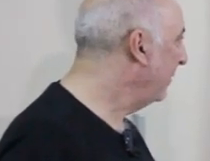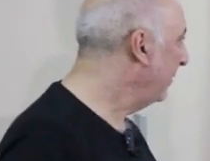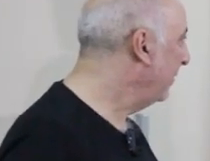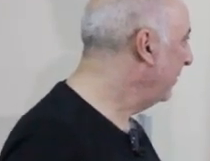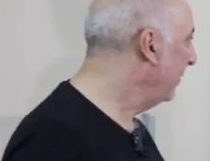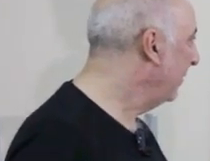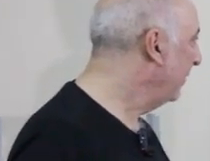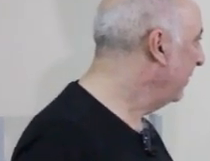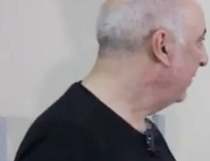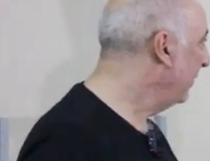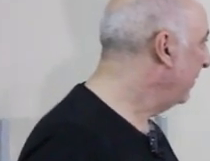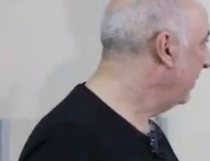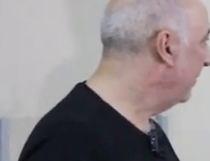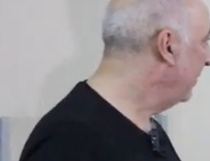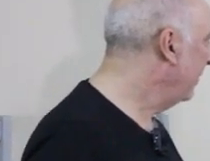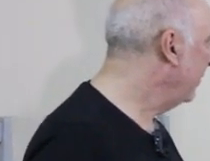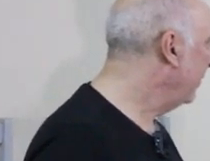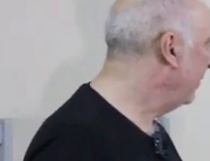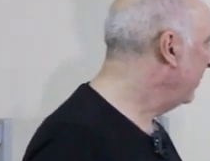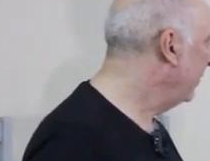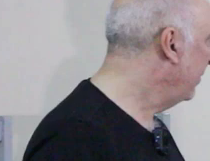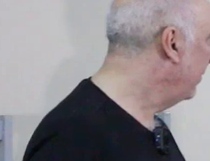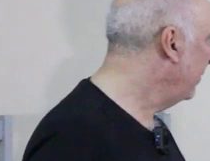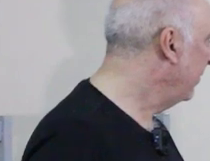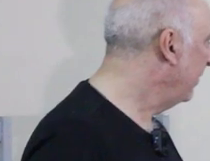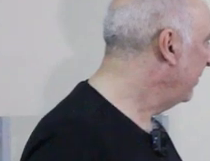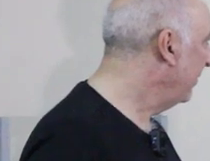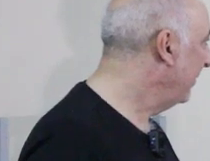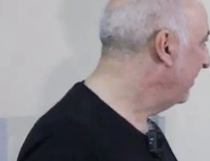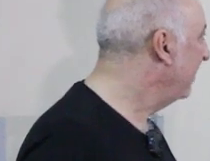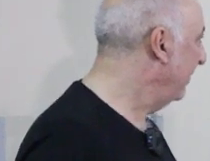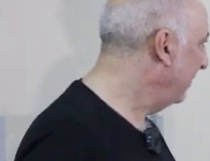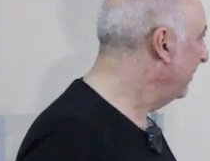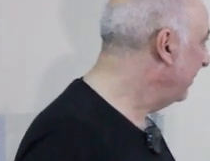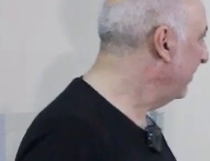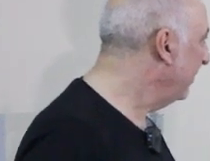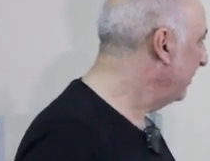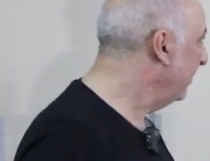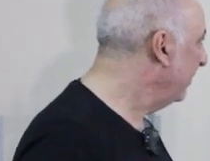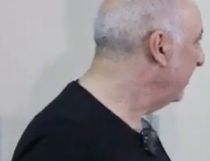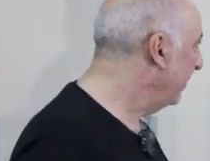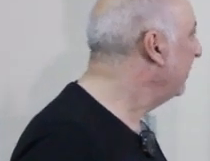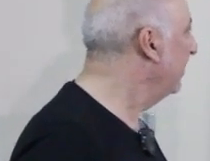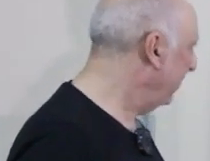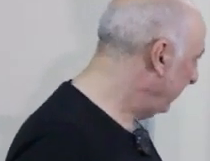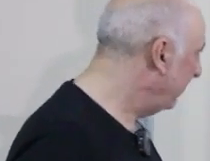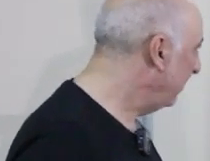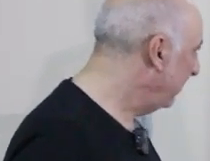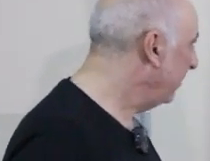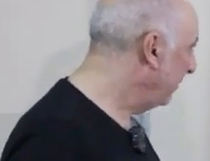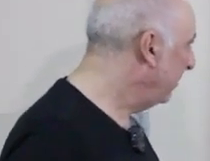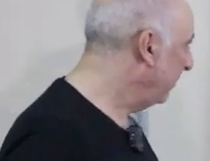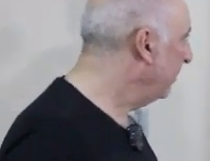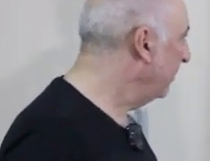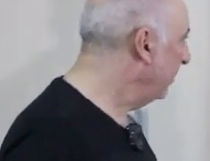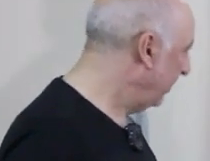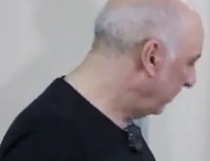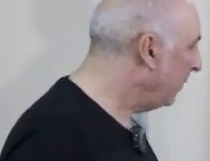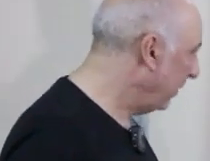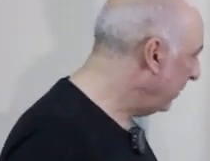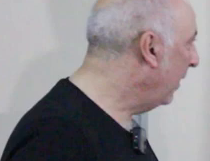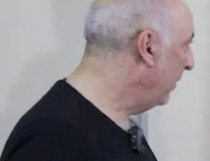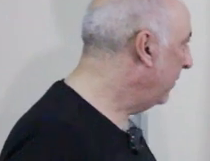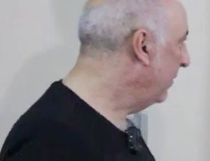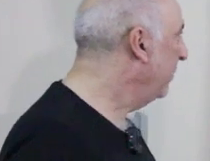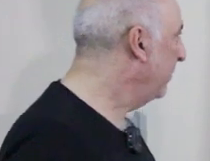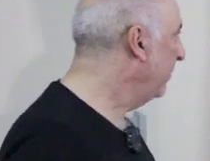o turismo, né? Se for ver, a vocação de Paranaguá não é o turismo. Nós temos um perfil de cidade turística.